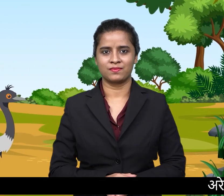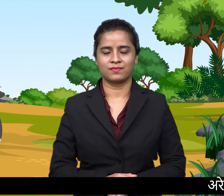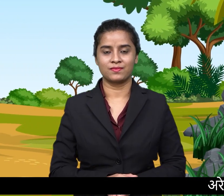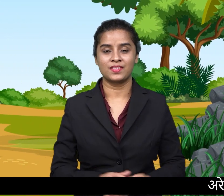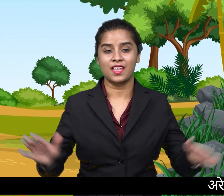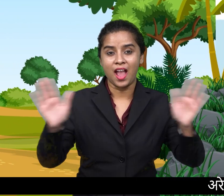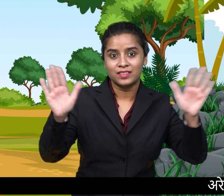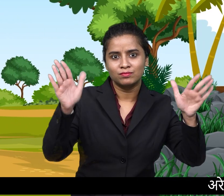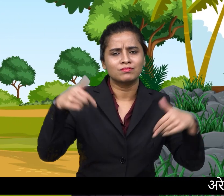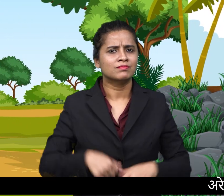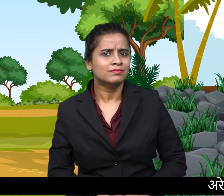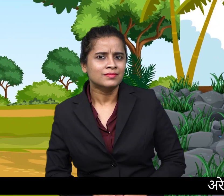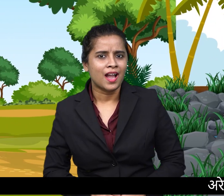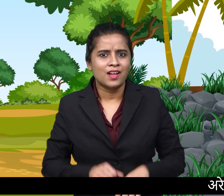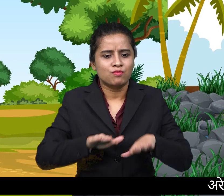अरे तैरने वाले पक्षी,